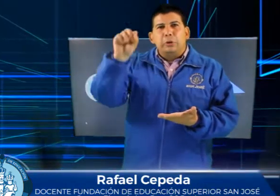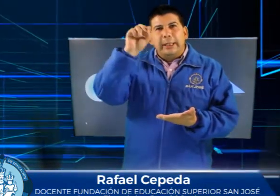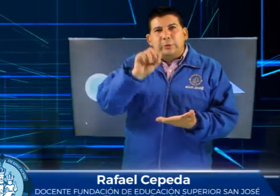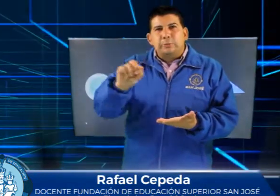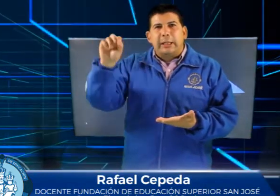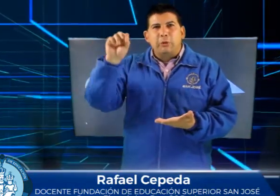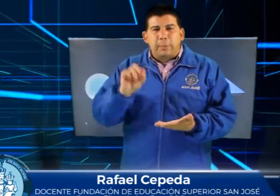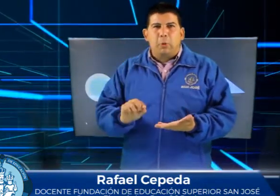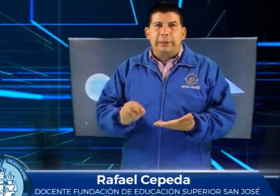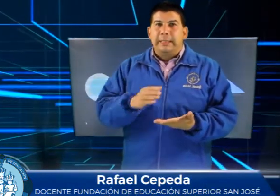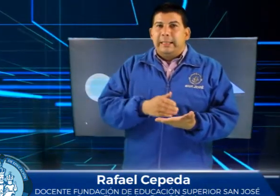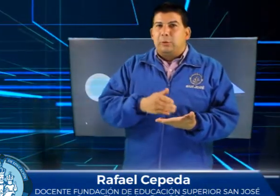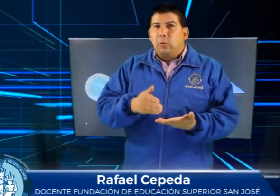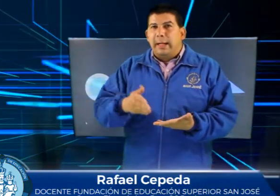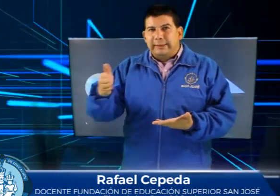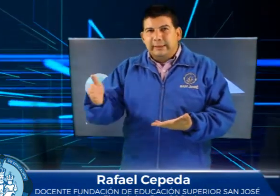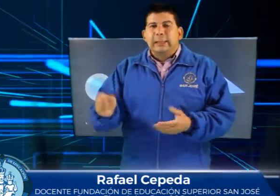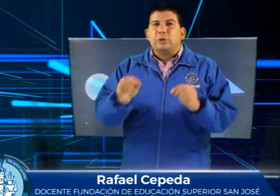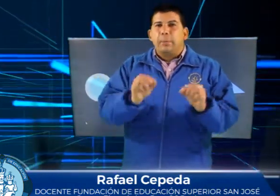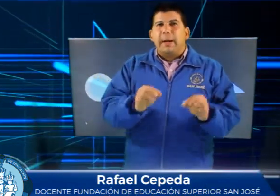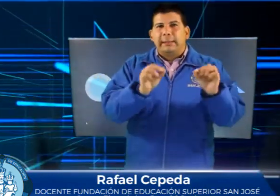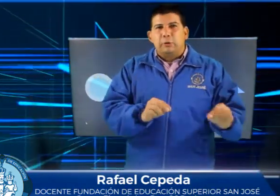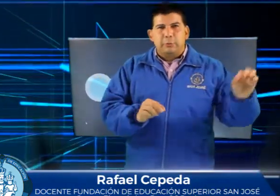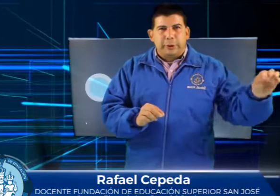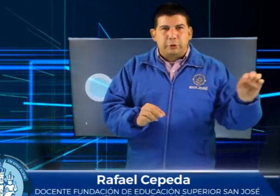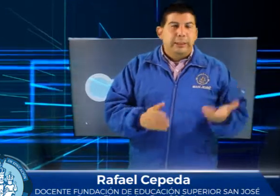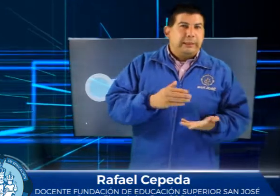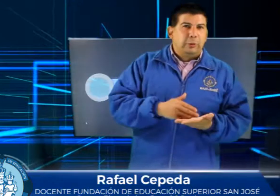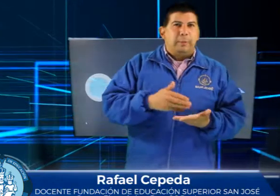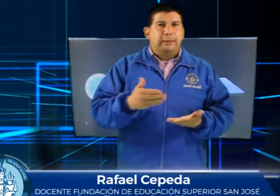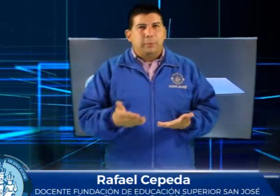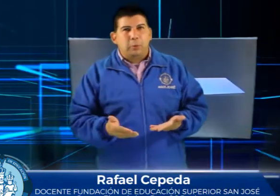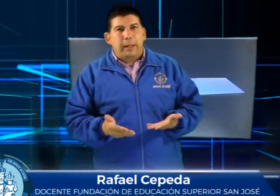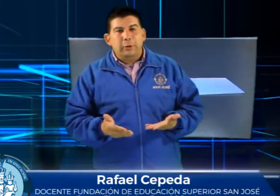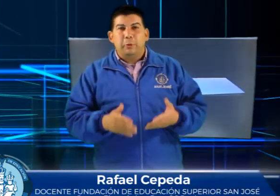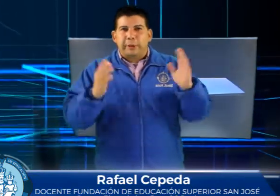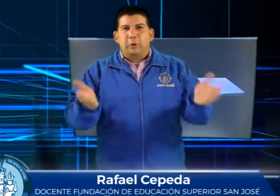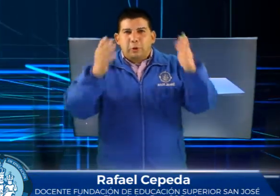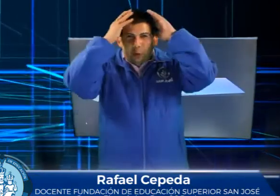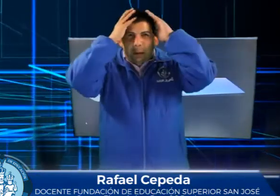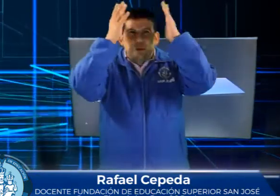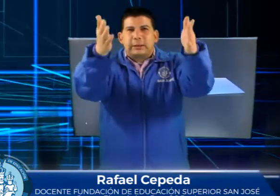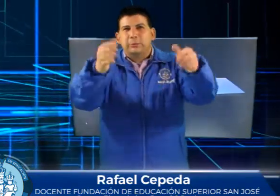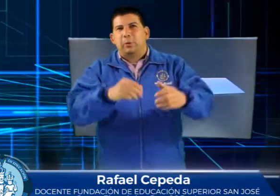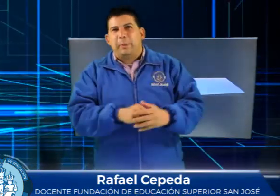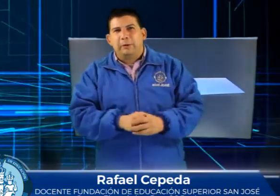esos pequeños aportes que tú haces son parte de los impuestos si tu papá está preocupado es porque todos los colombianos estamos preocupados